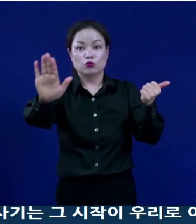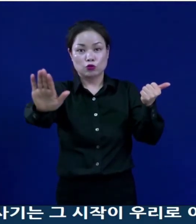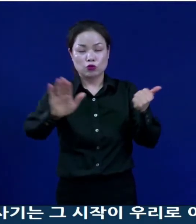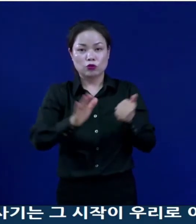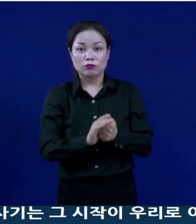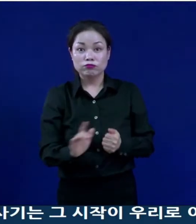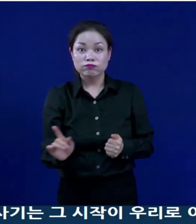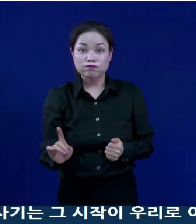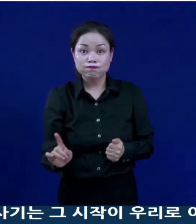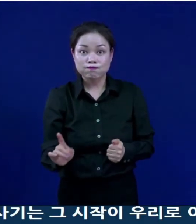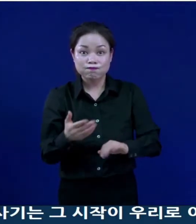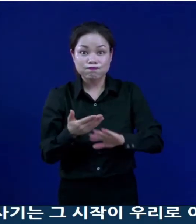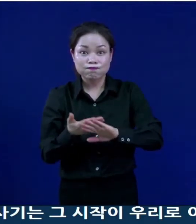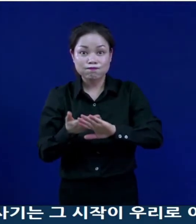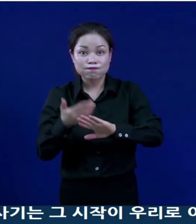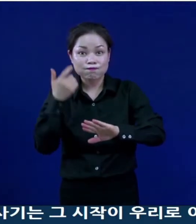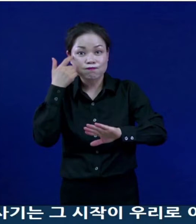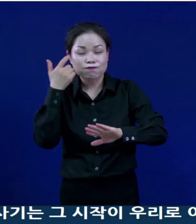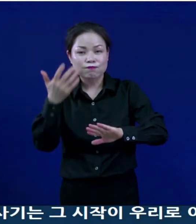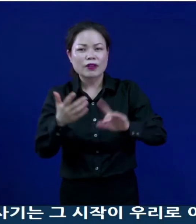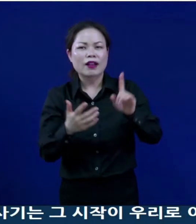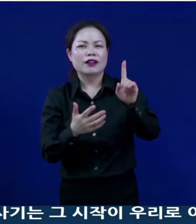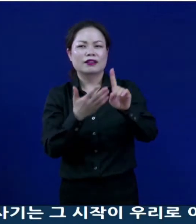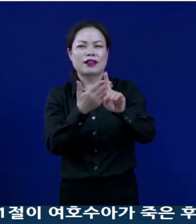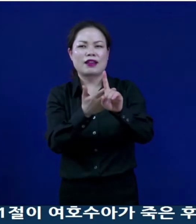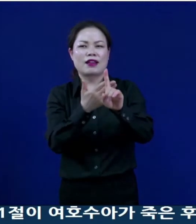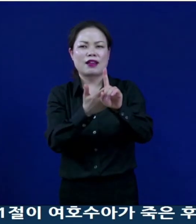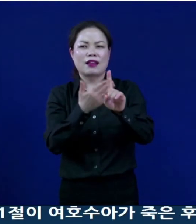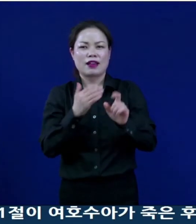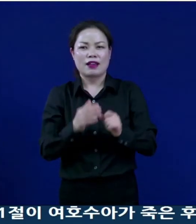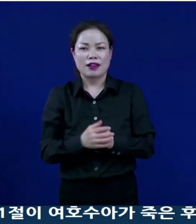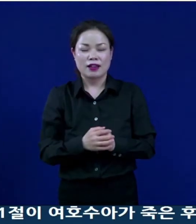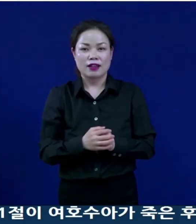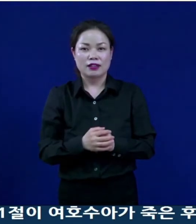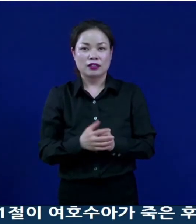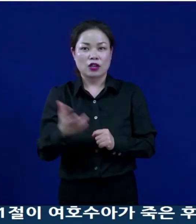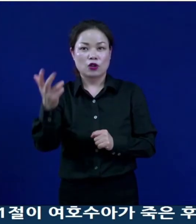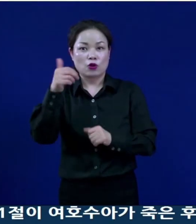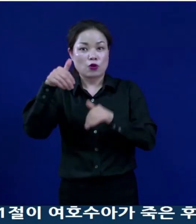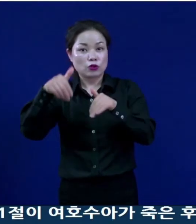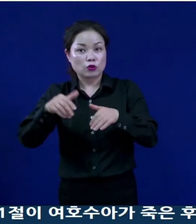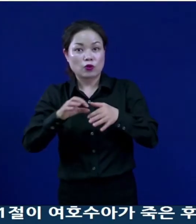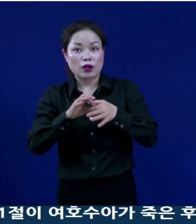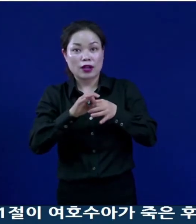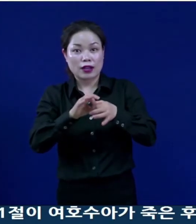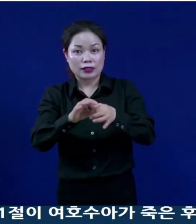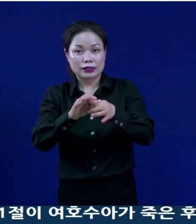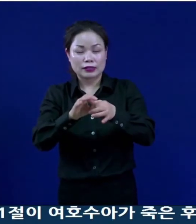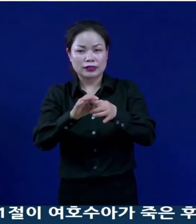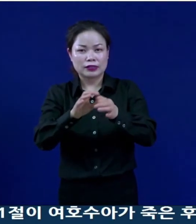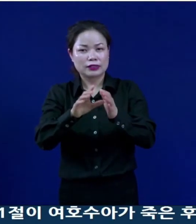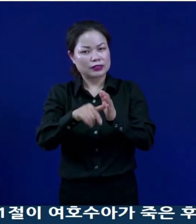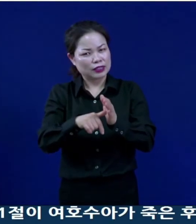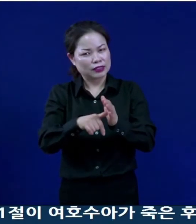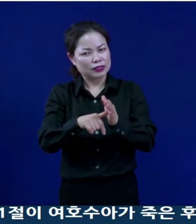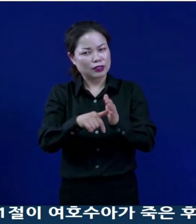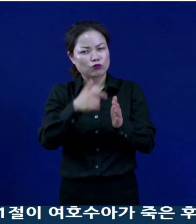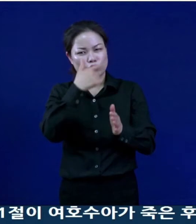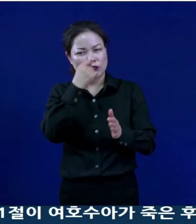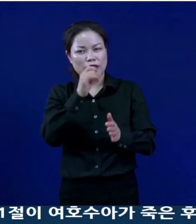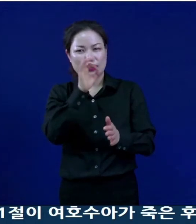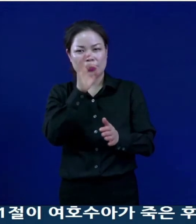그럼 뭐가 다를까요? 한 가지가 다릅니다. 여호와의 종과 관련된 내용은 시간상 오늘 다루지